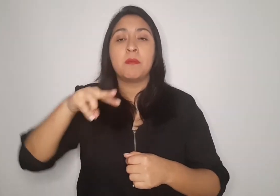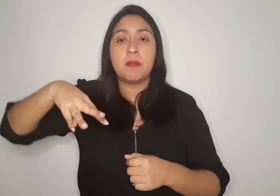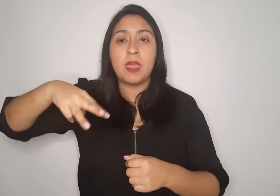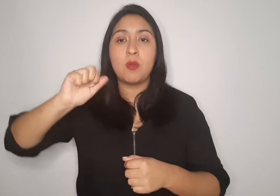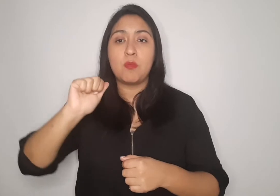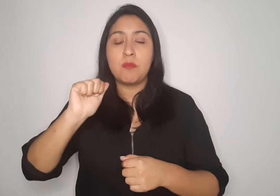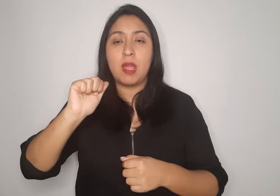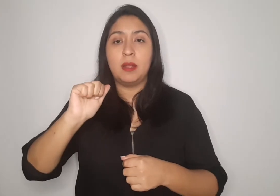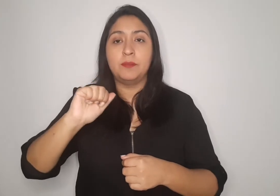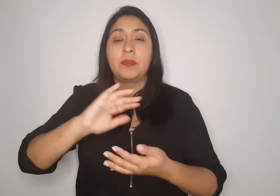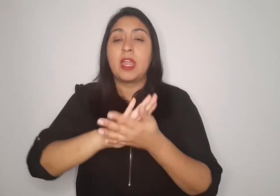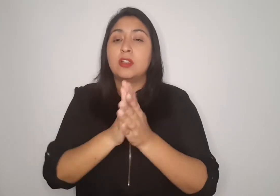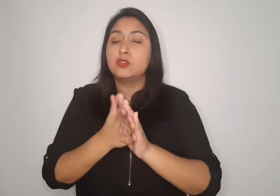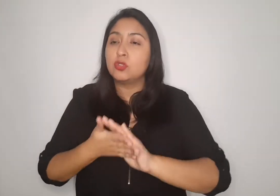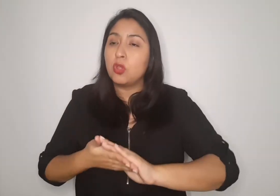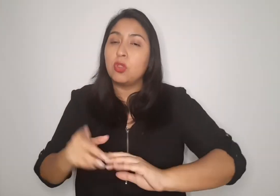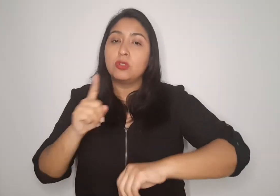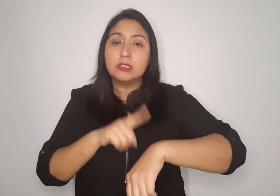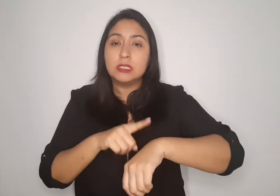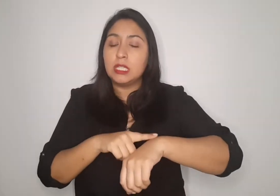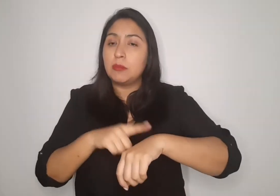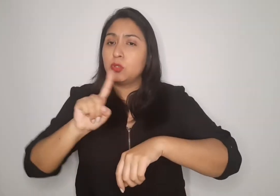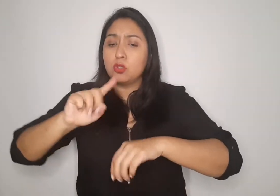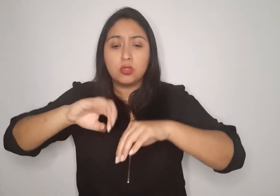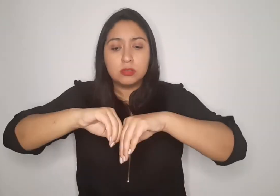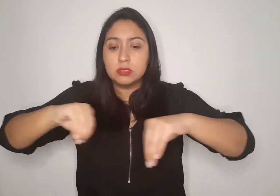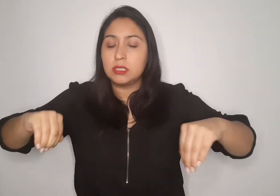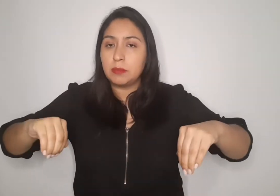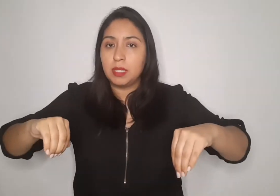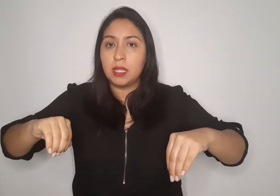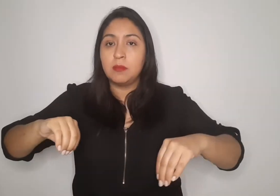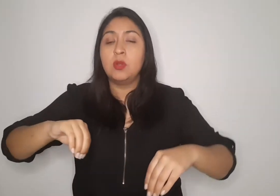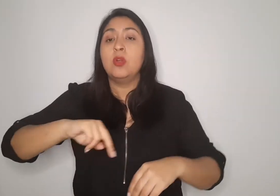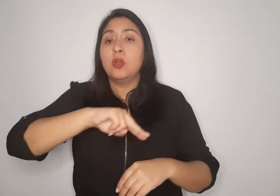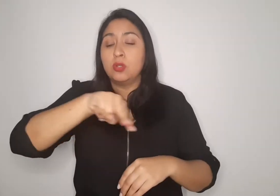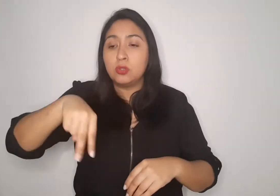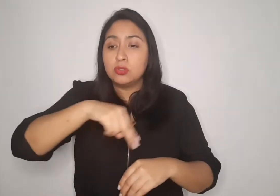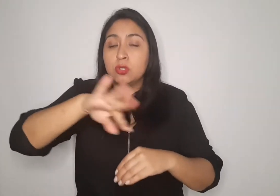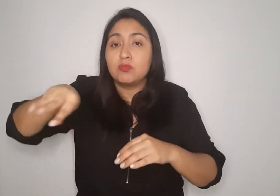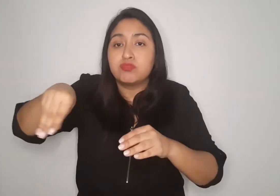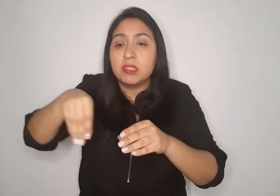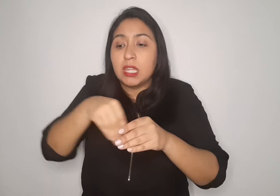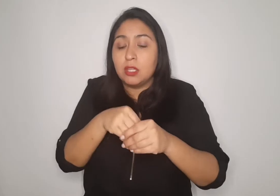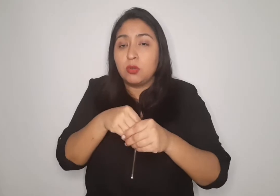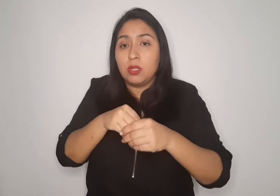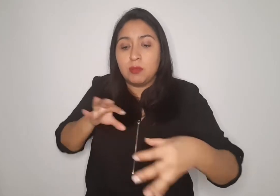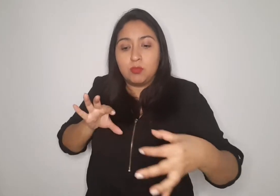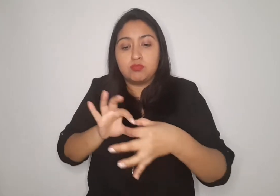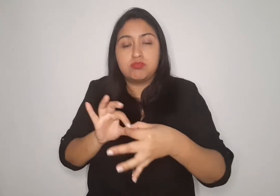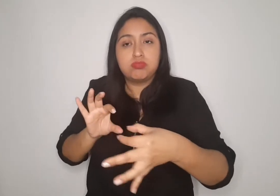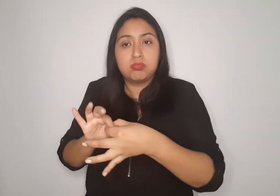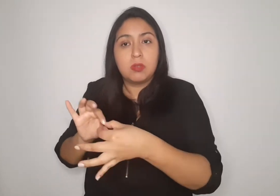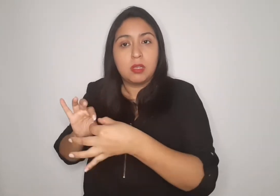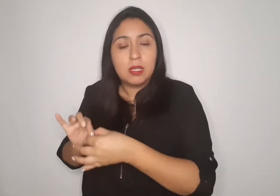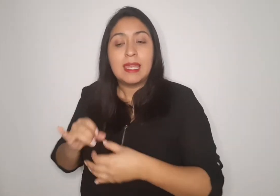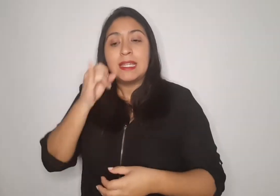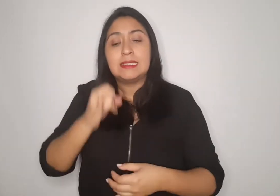veces Occidente lo separa. Está intrínseco en nuestra cultura el preguntar todas las mañanas, Peumaimi, ¿qué soñaste?